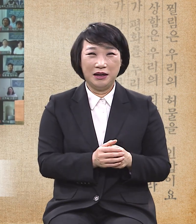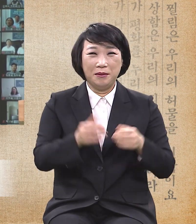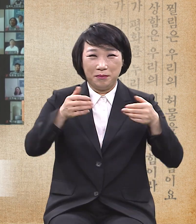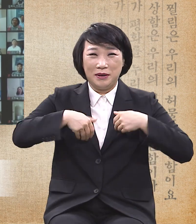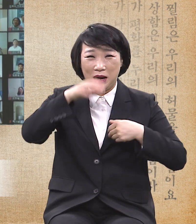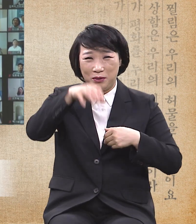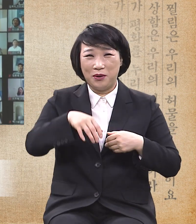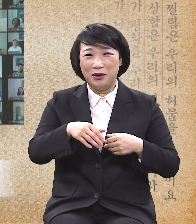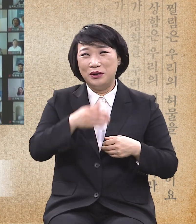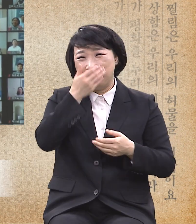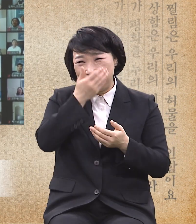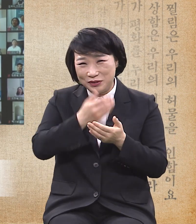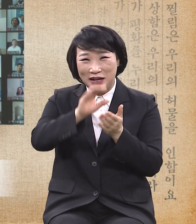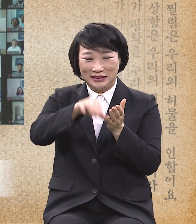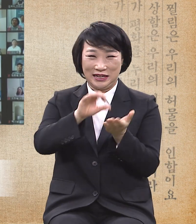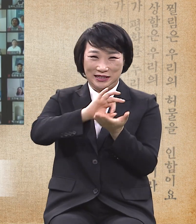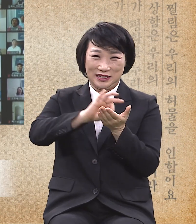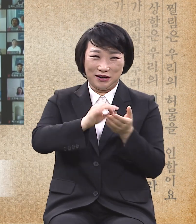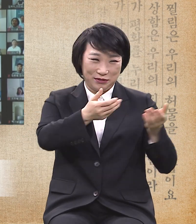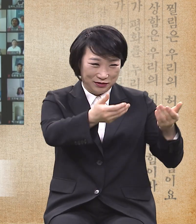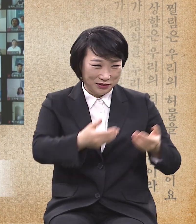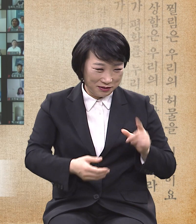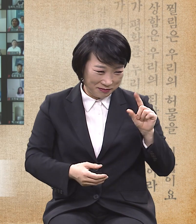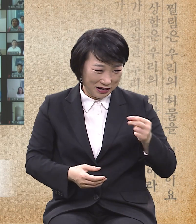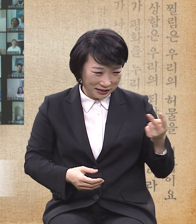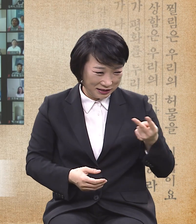필요한데 요긴하게 쓰시라고.